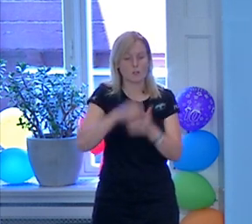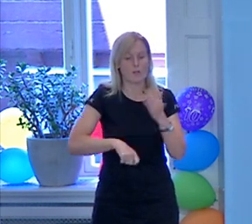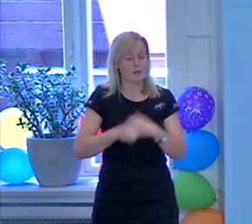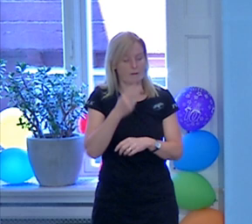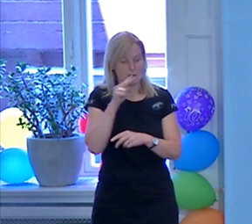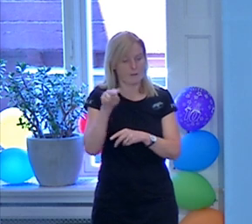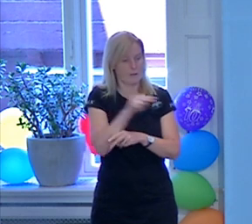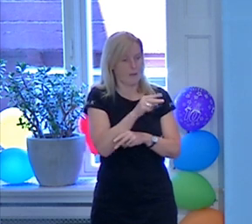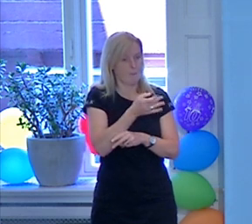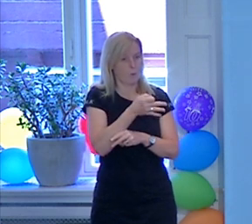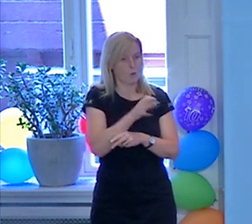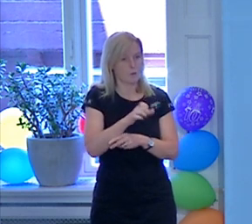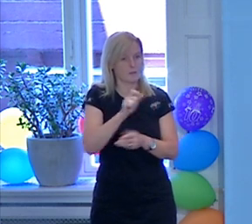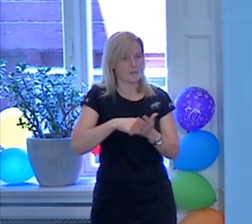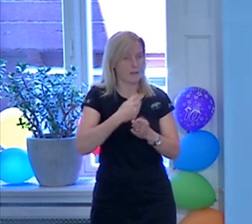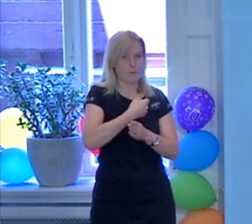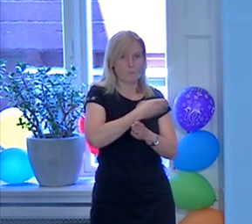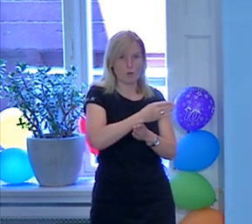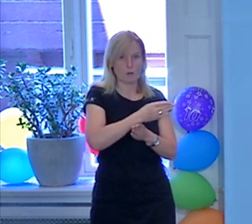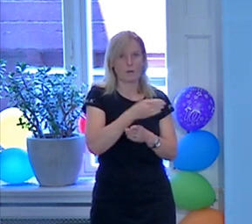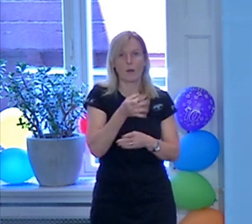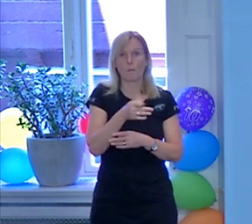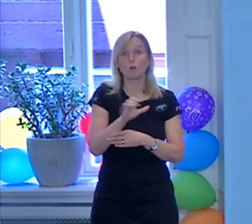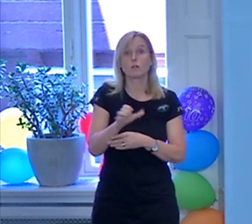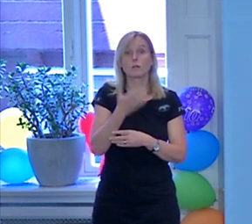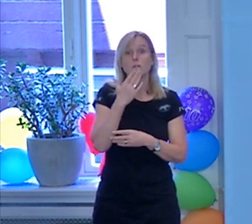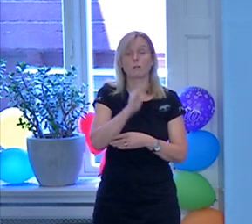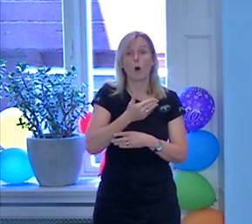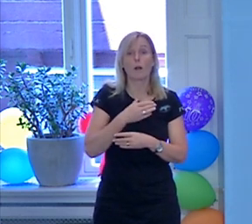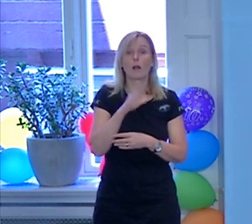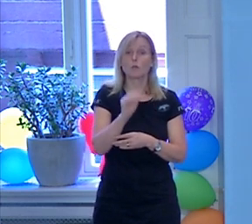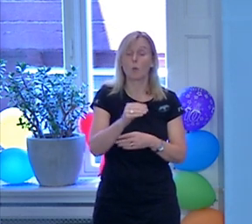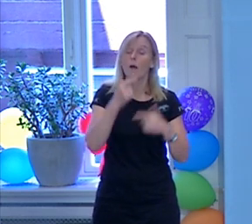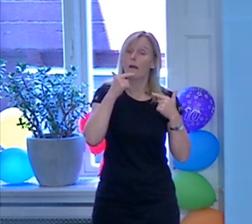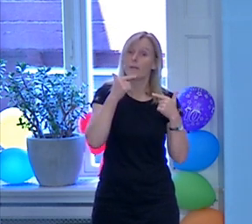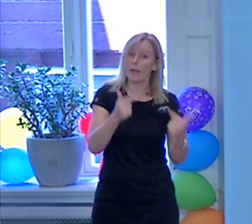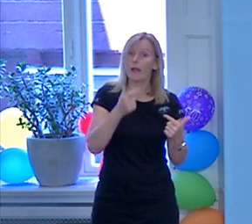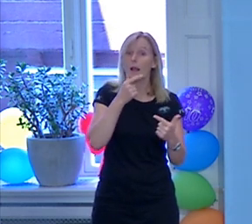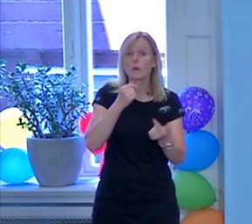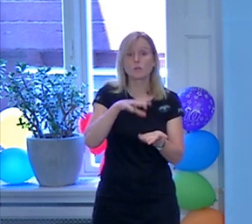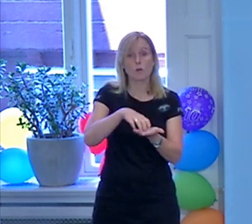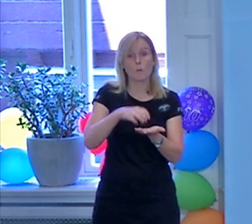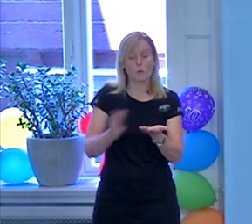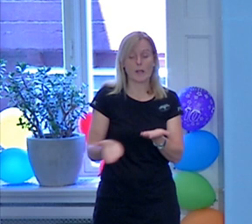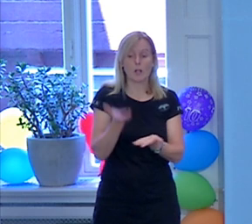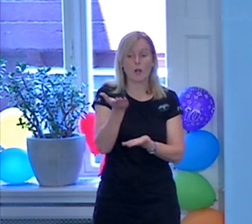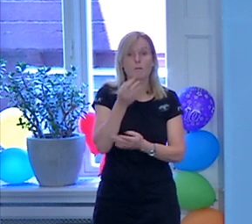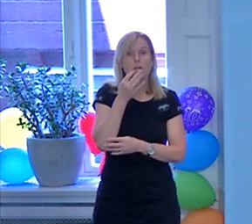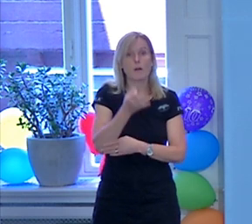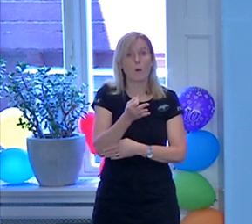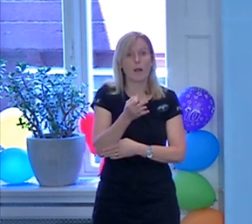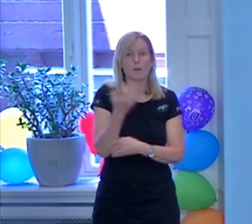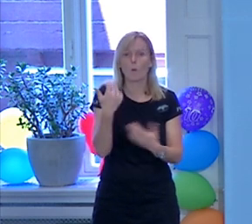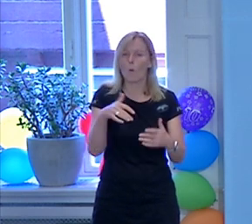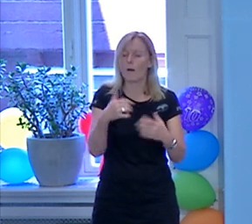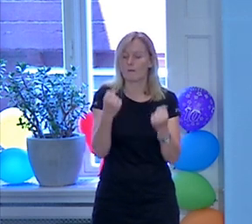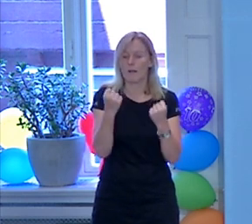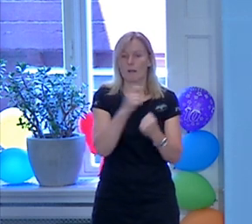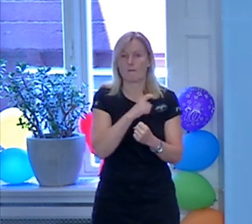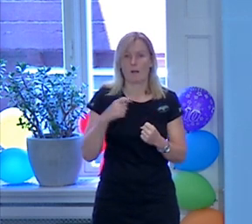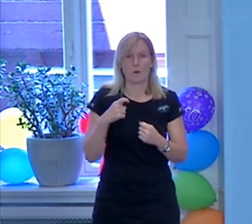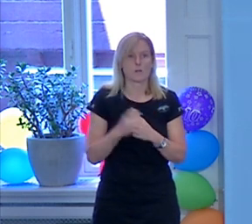på Pontus. Vi tar det från denna sidan. Ja, först av allt så vill jag ju tacka Lunds kommun för att man lyfter den här frågan. Det är otroligt